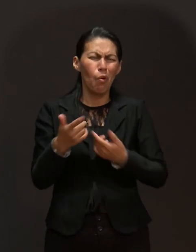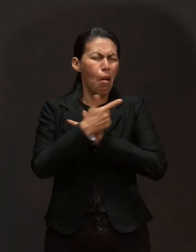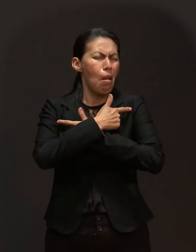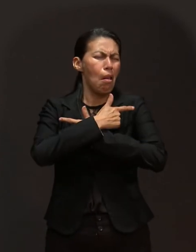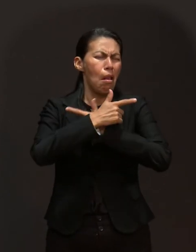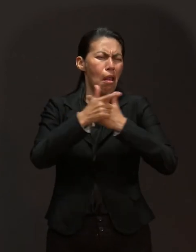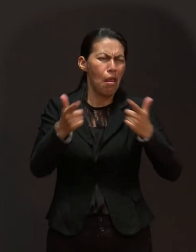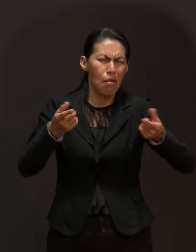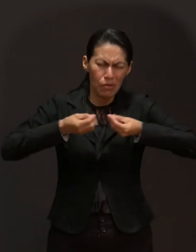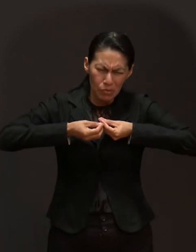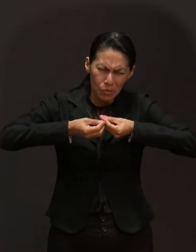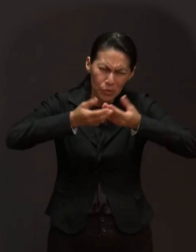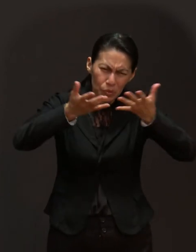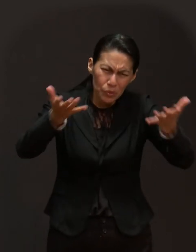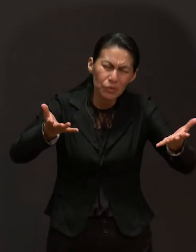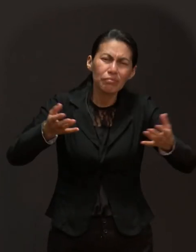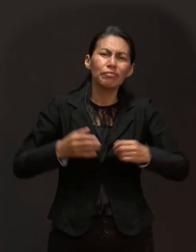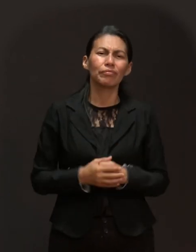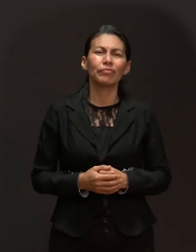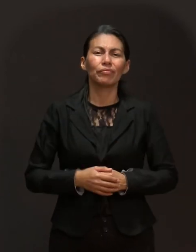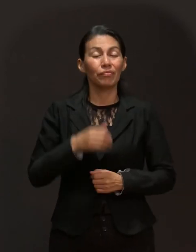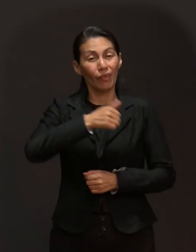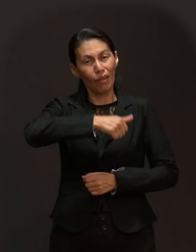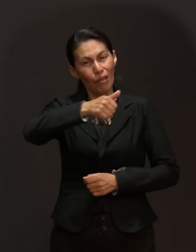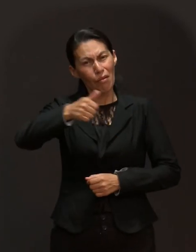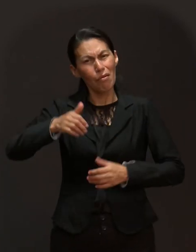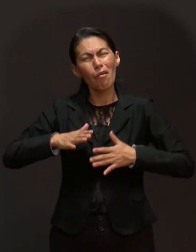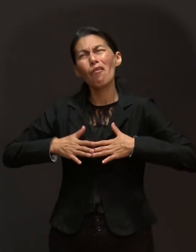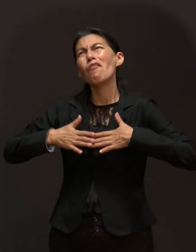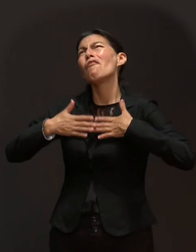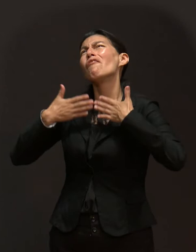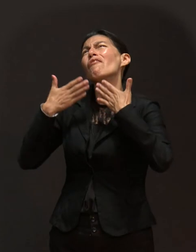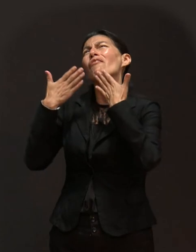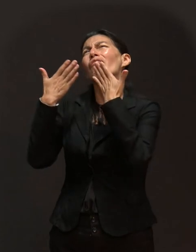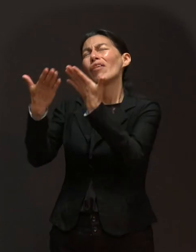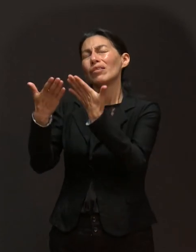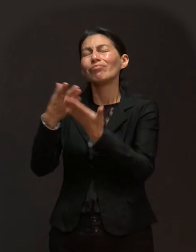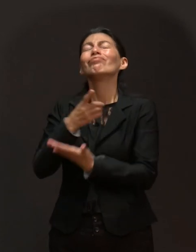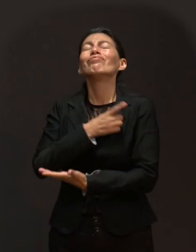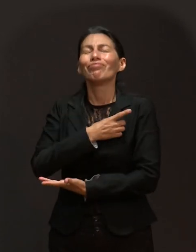abundante generoso debemos confiar más en Dios